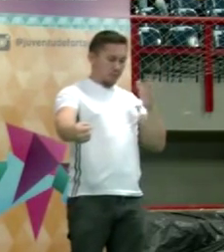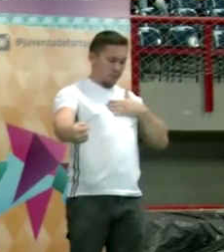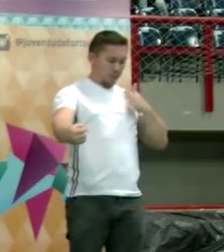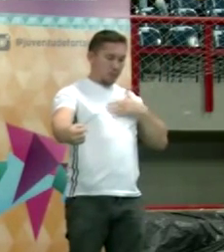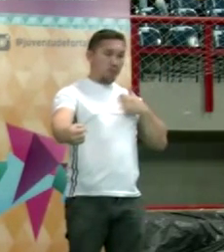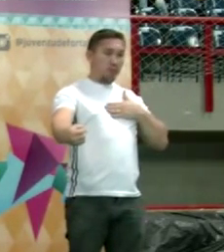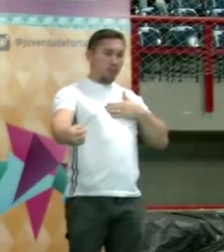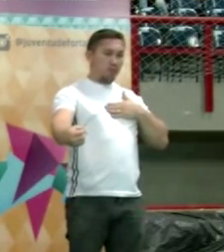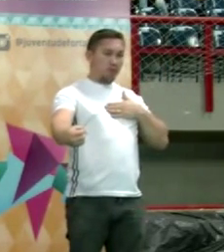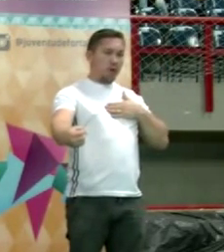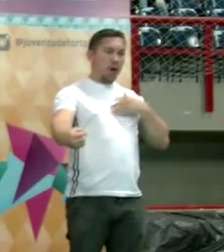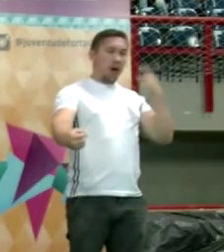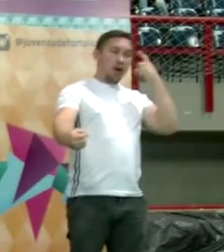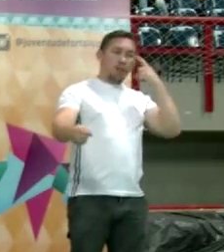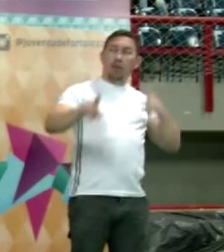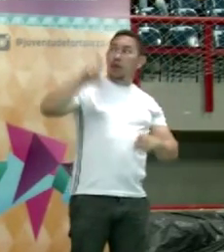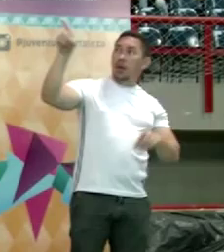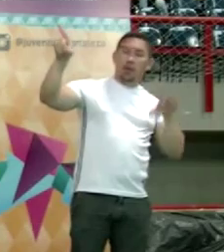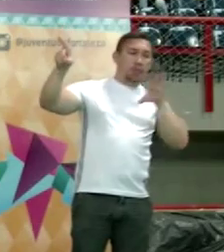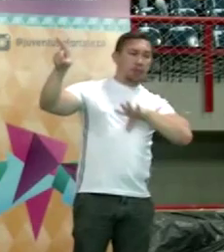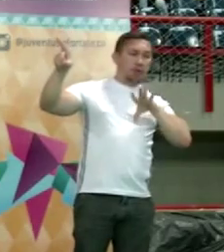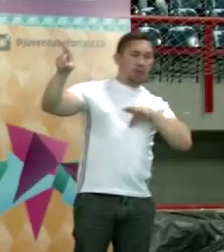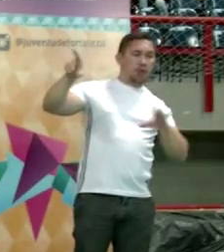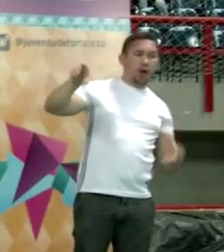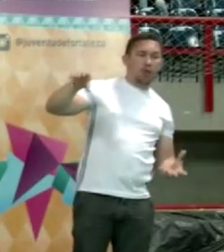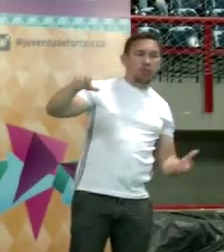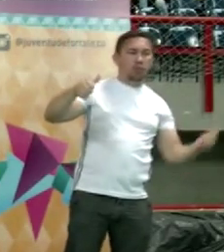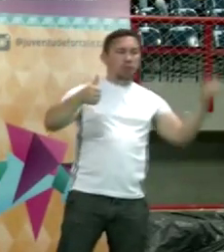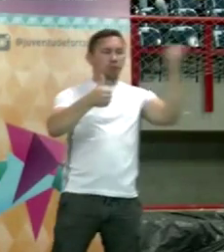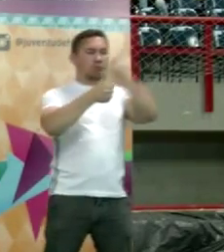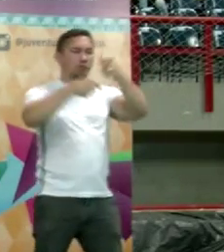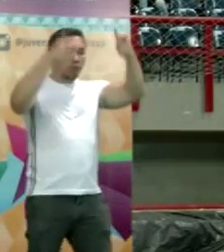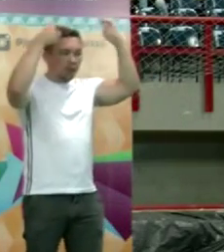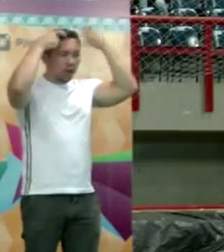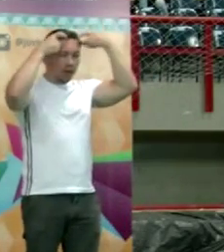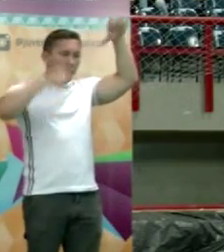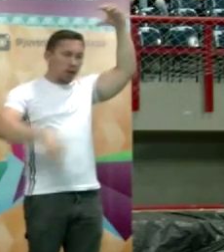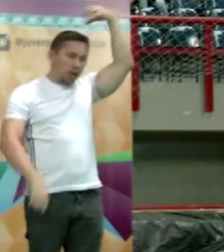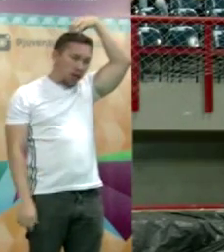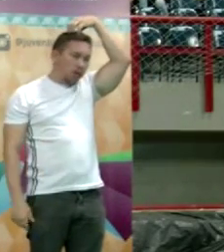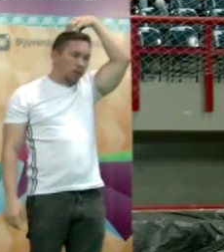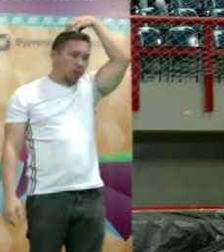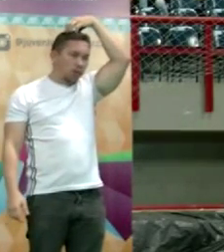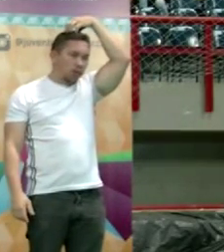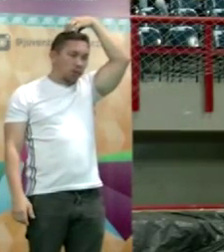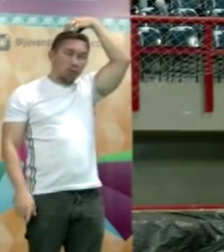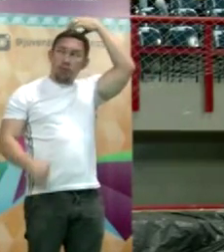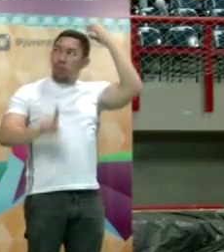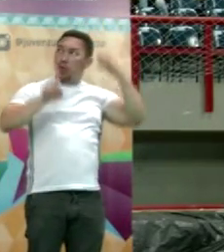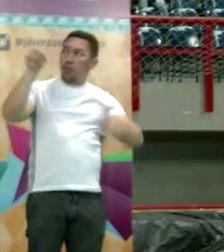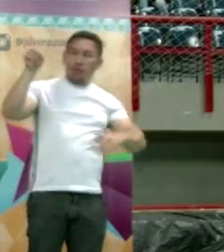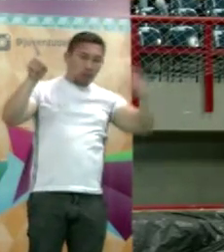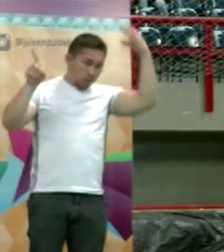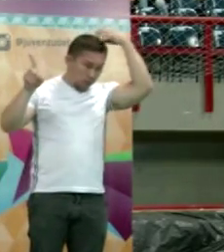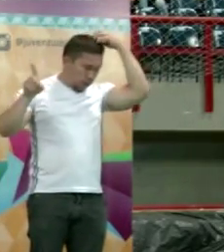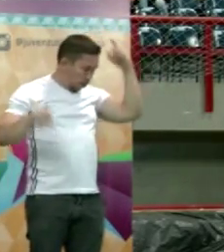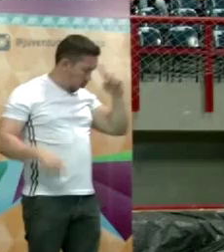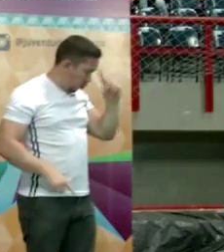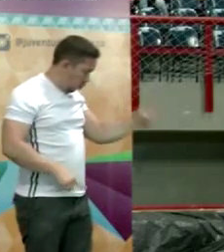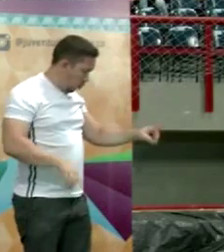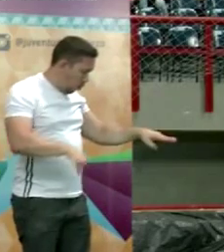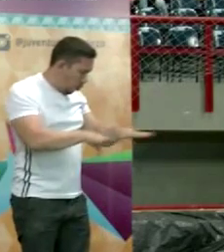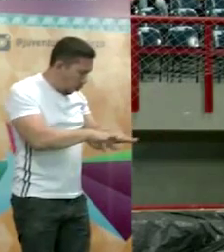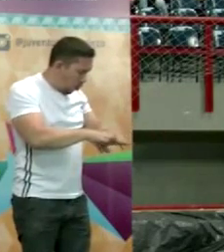ele poderia voltar a Portugal e ser rei de lá. E se ele fosse rei de lá e daqui